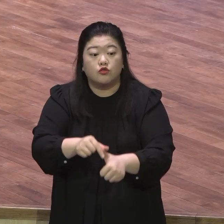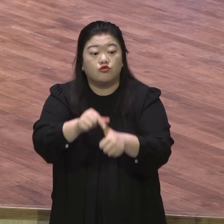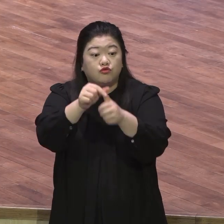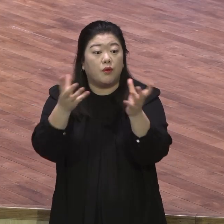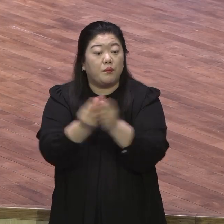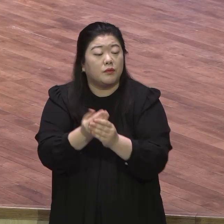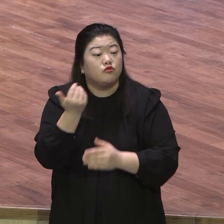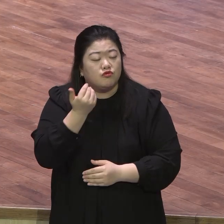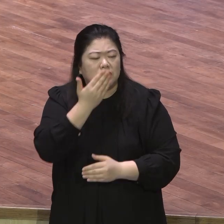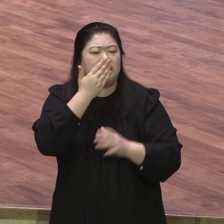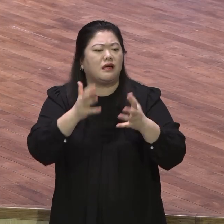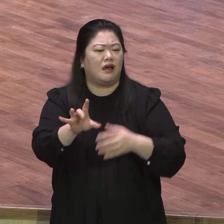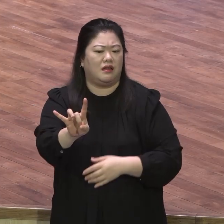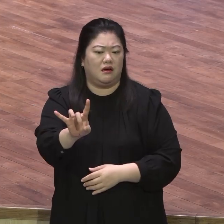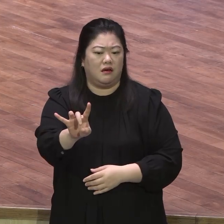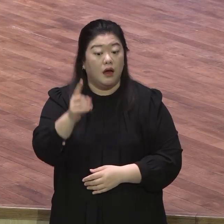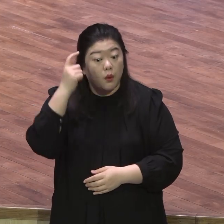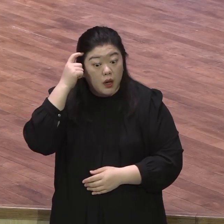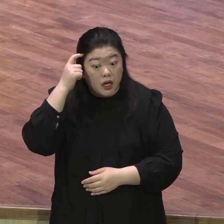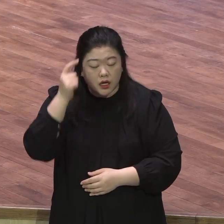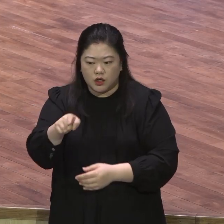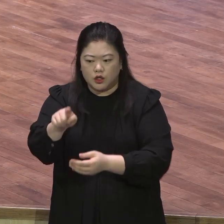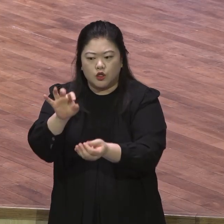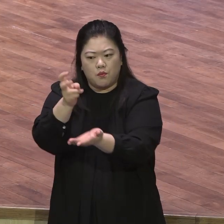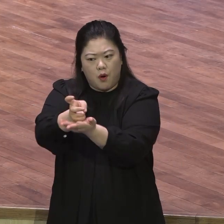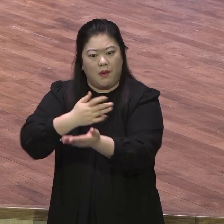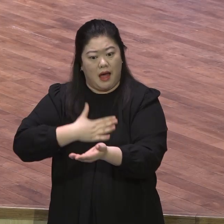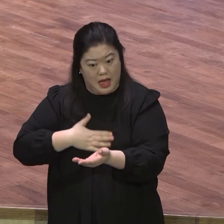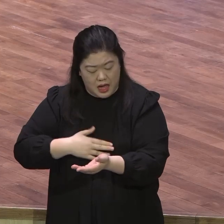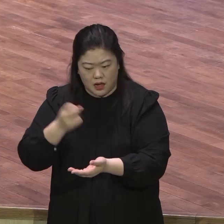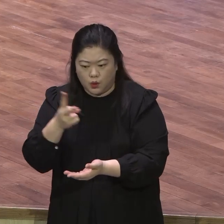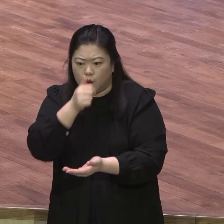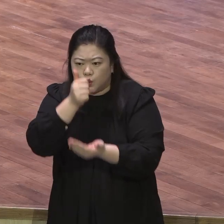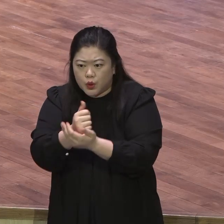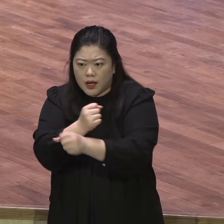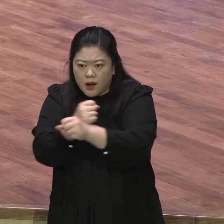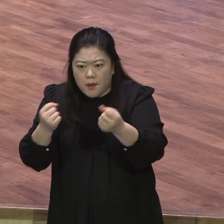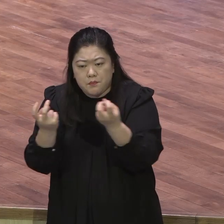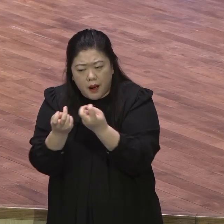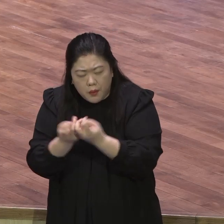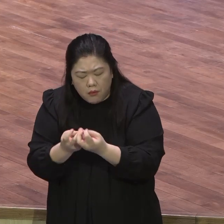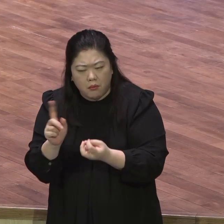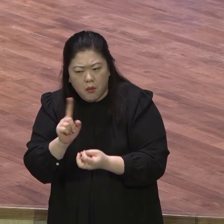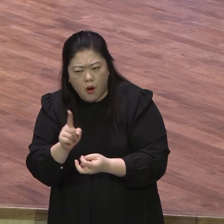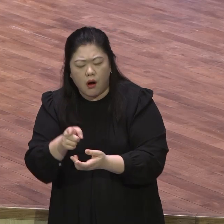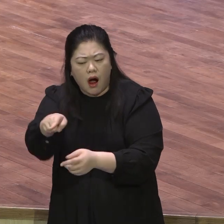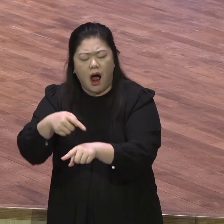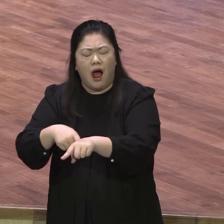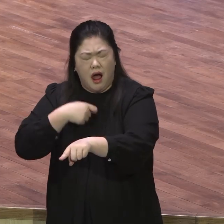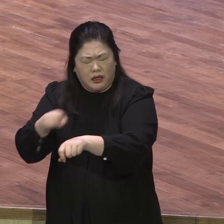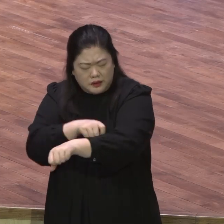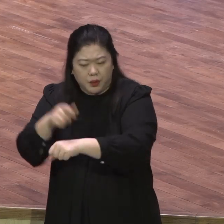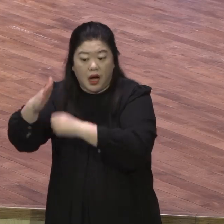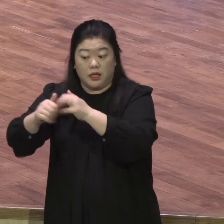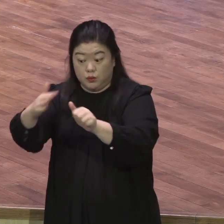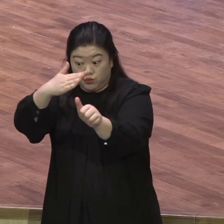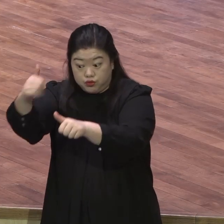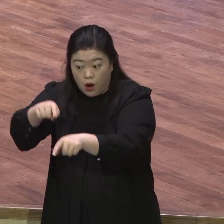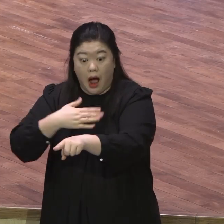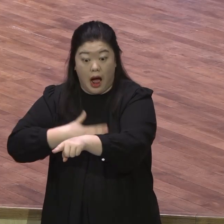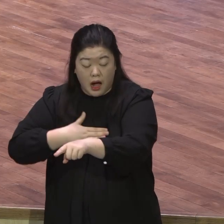율법으로 알고 성막을 알았기 때문에. 이 두 개가 있었기 때문에 죄가 해결되었어요. 한마디로 성막은 뭐냐. 인생